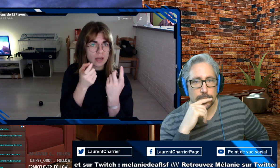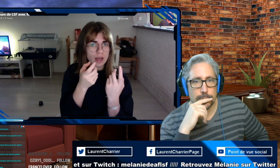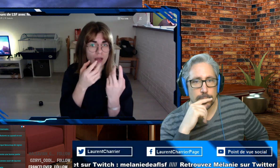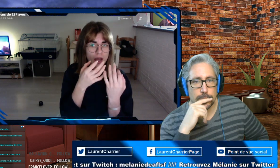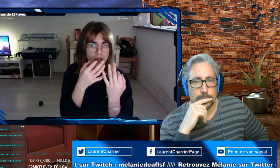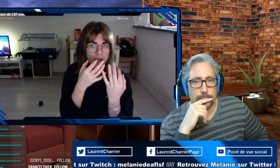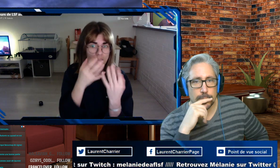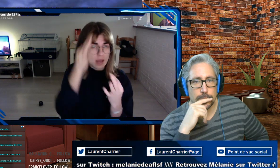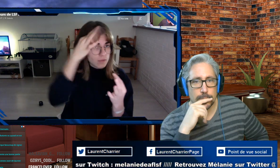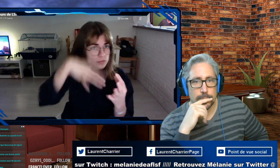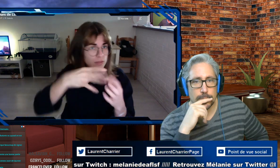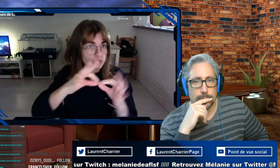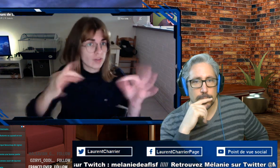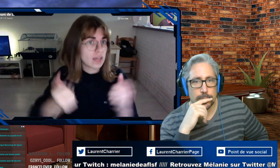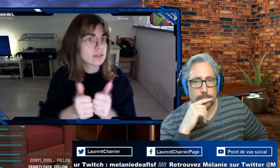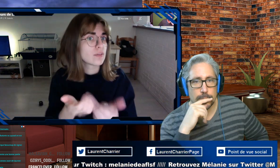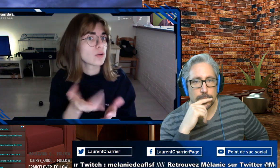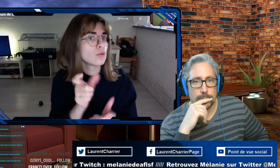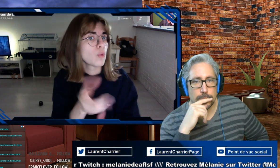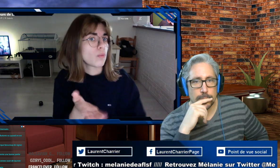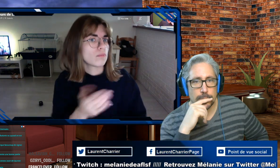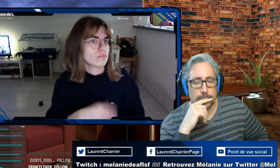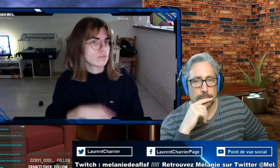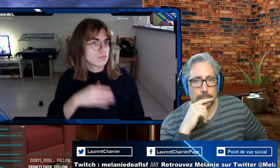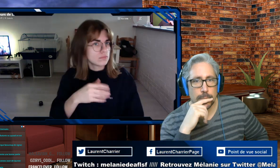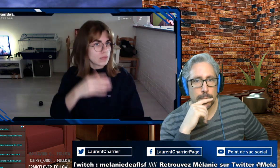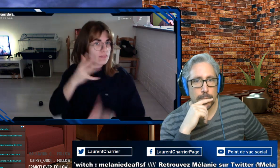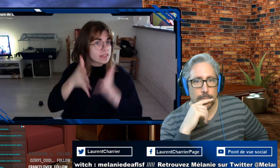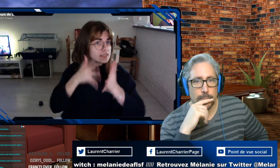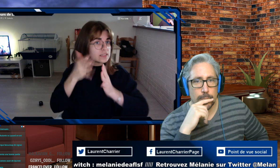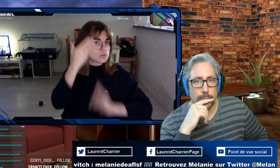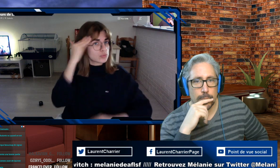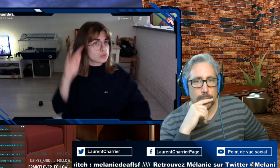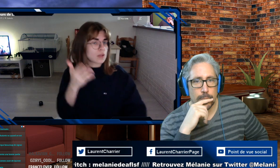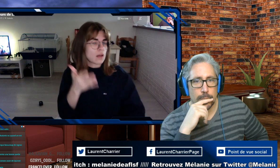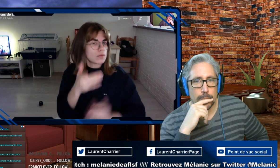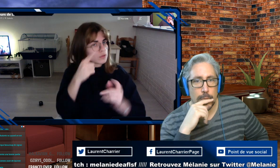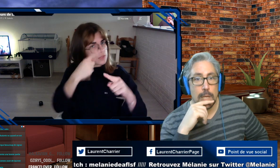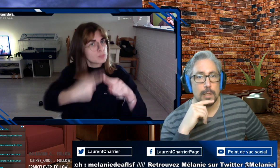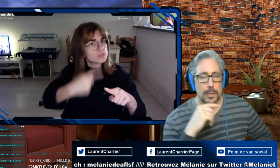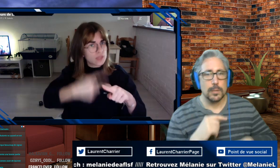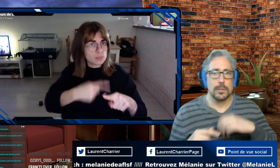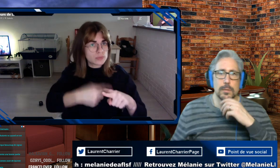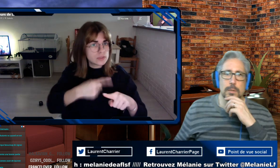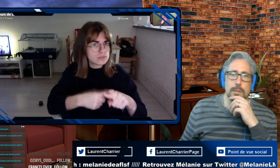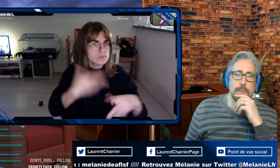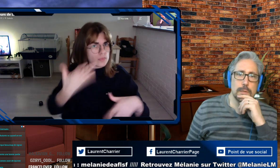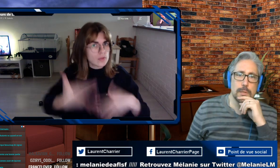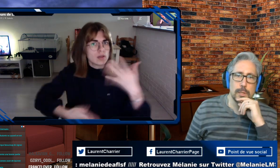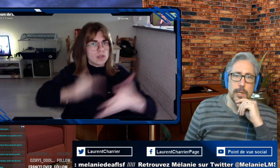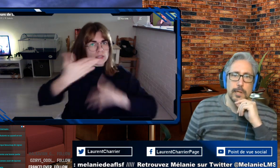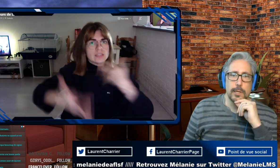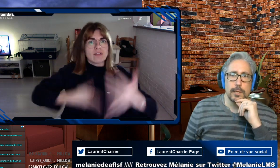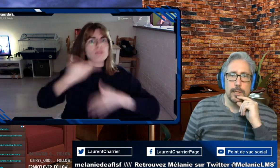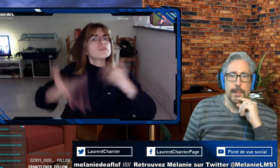entraîné à inventer une phrase avec le mot. Avec le signe, tu sais, petit à petit,